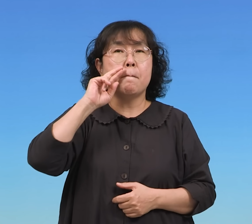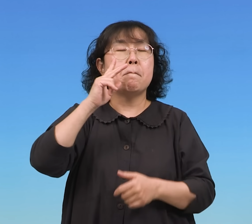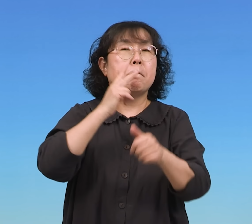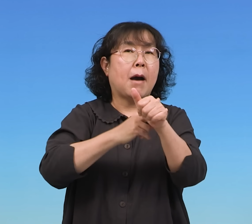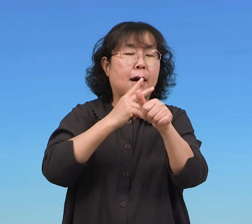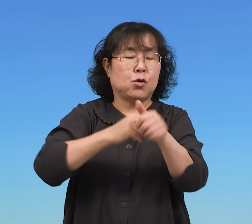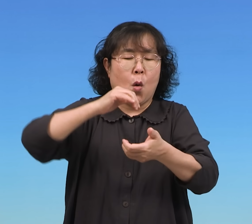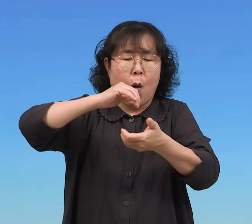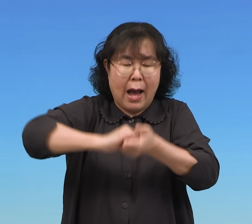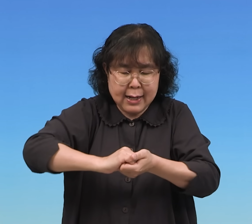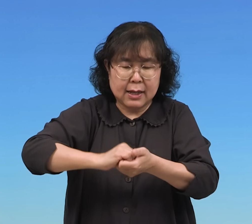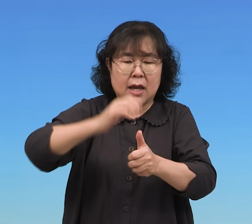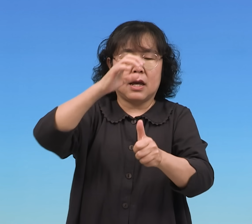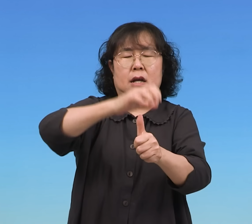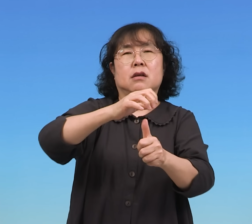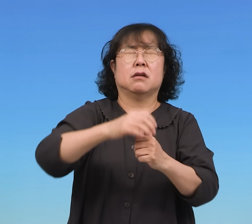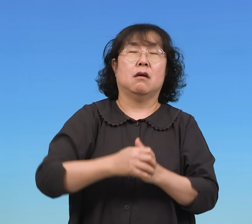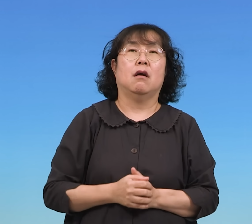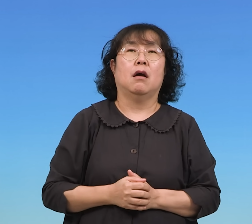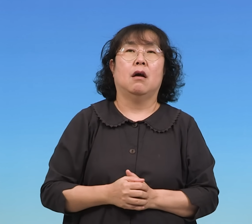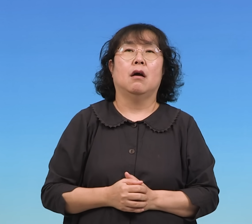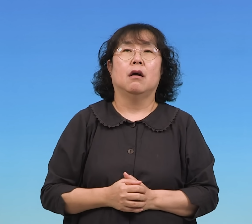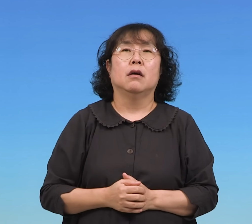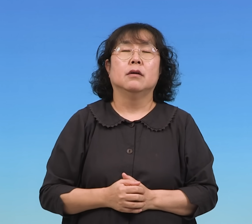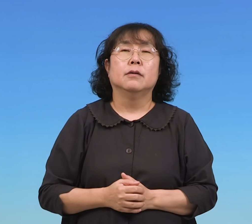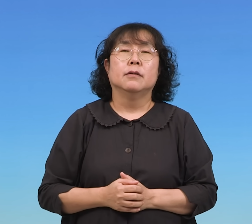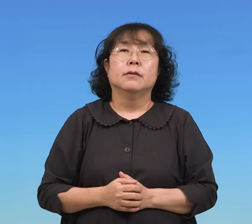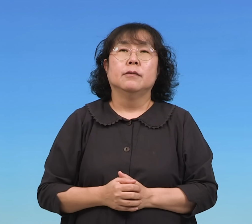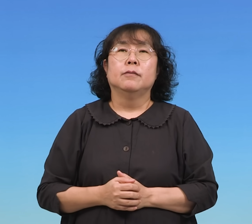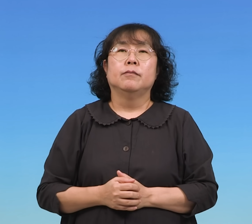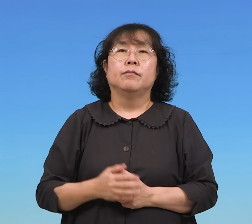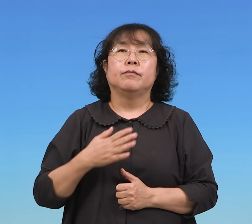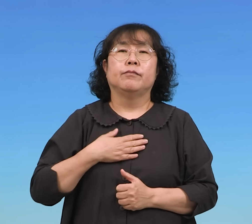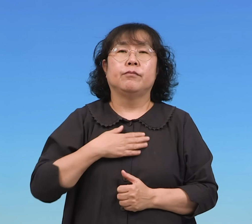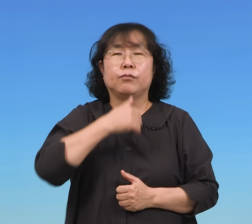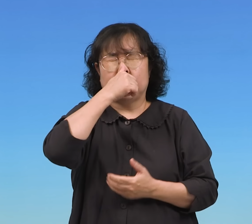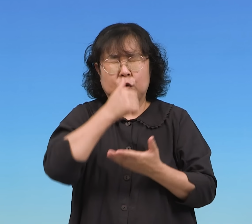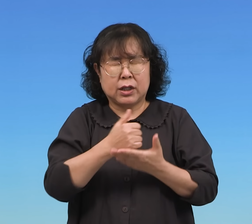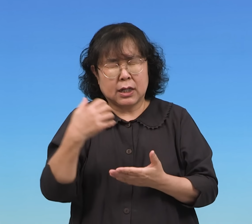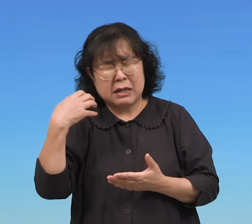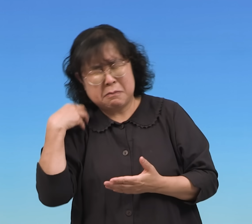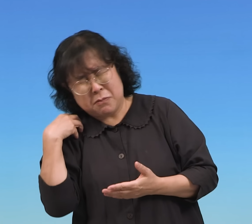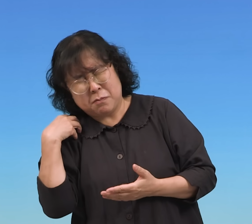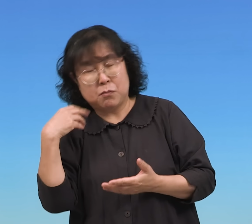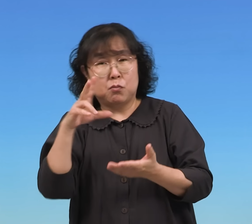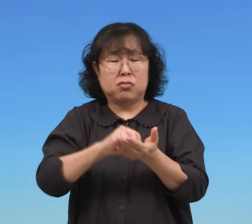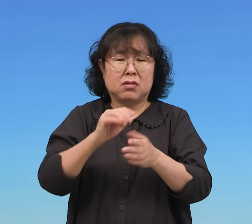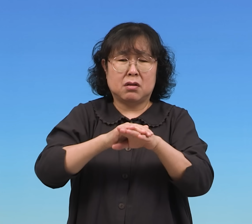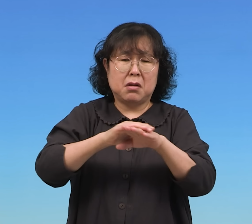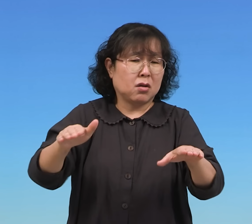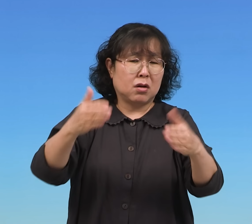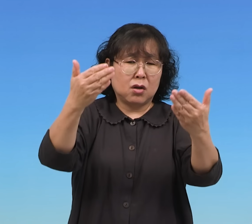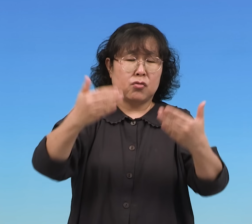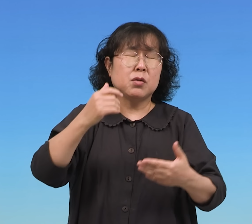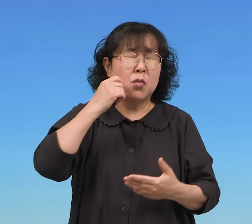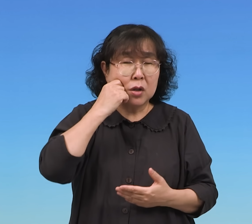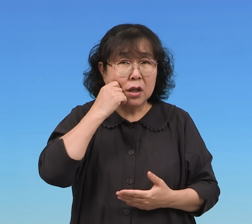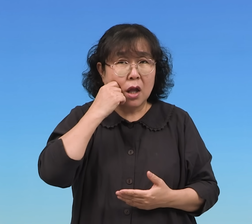바울도 한계 상황에 갇힌 거예요. 아무도 이런 자기의 이 죄책감의 문제, 이런 문제를 해결할 수가